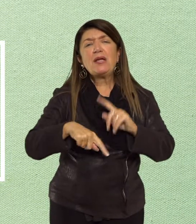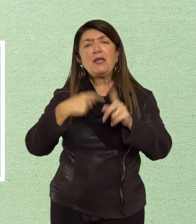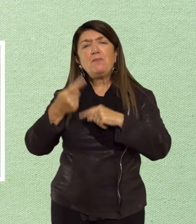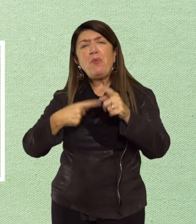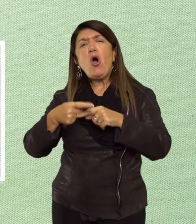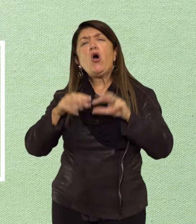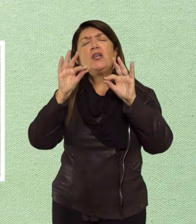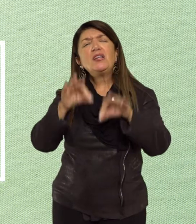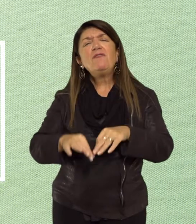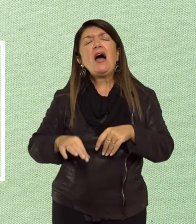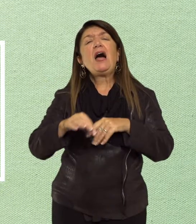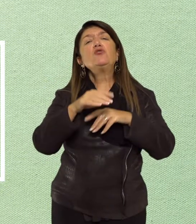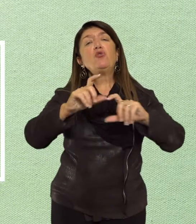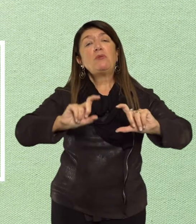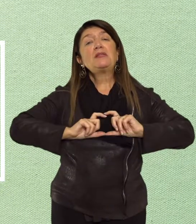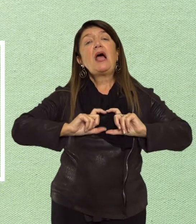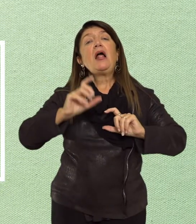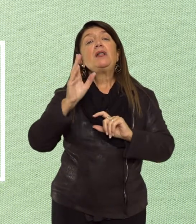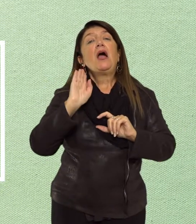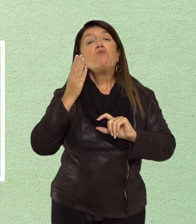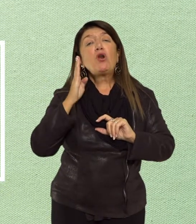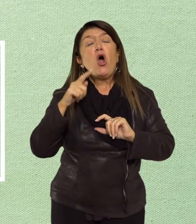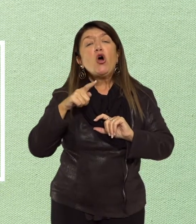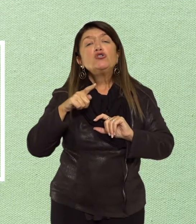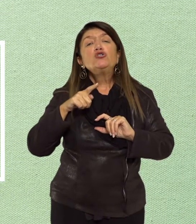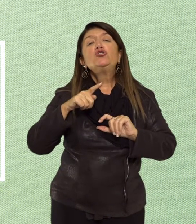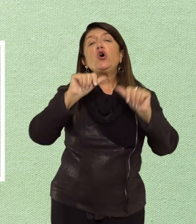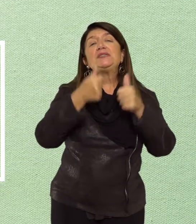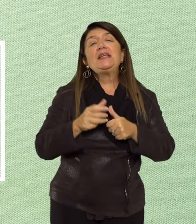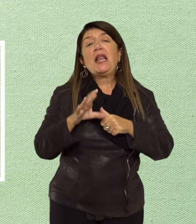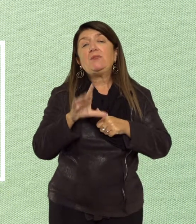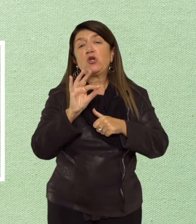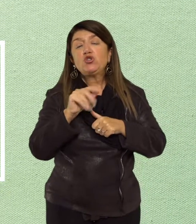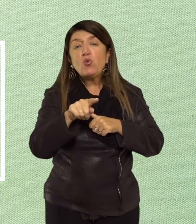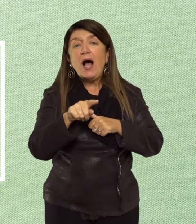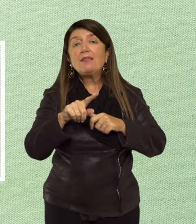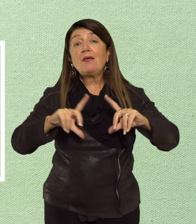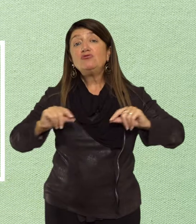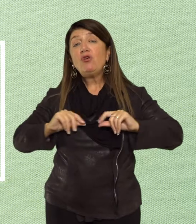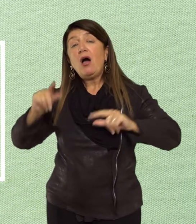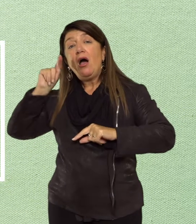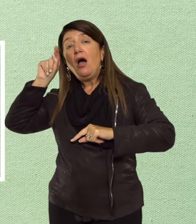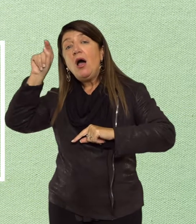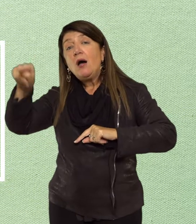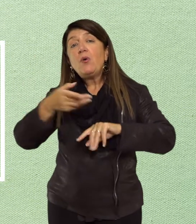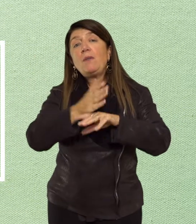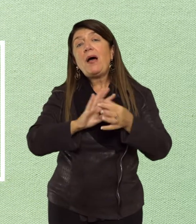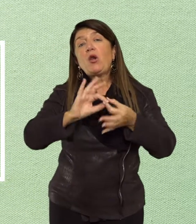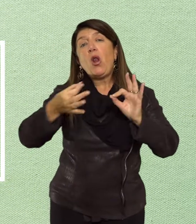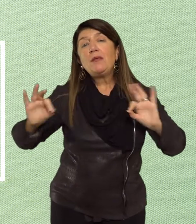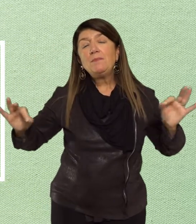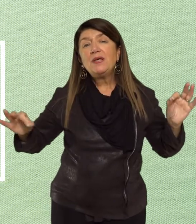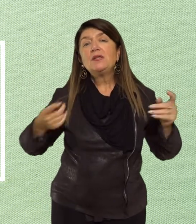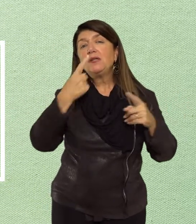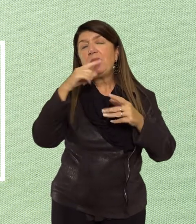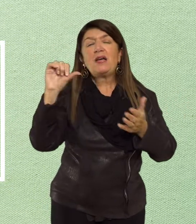il bronzo nei 50 stile libero e ho chiuso la mia spedizione giapponese con l'oro, il record delle Paralimpiadi e il record del mondo nei 200